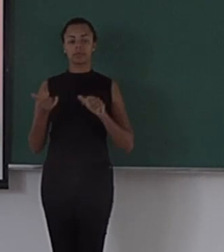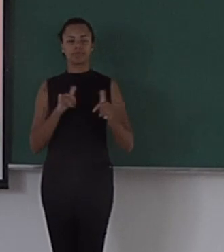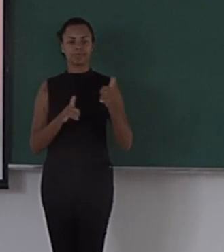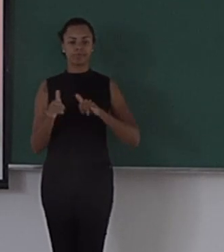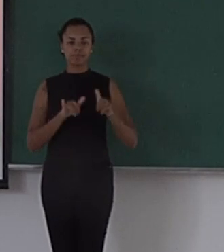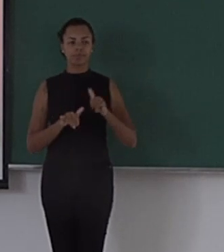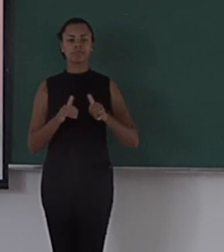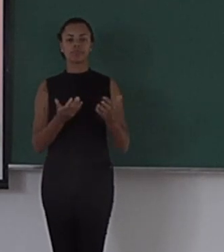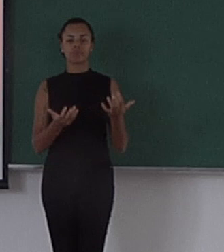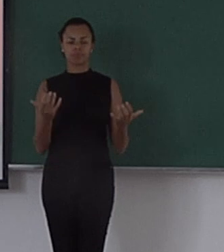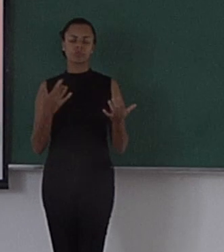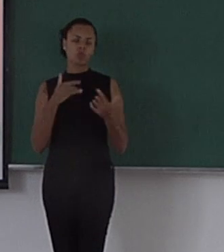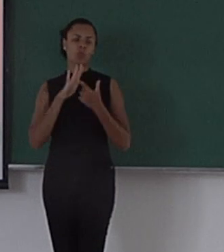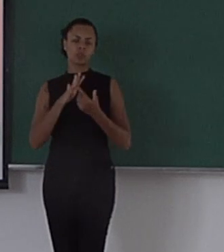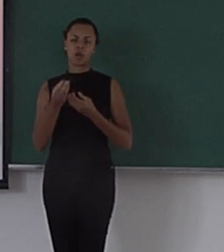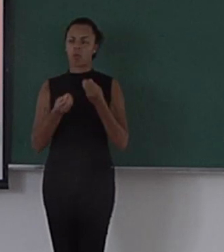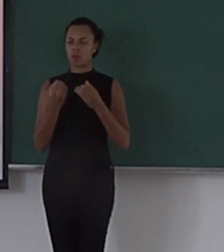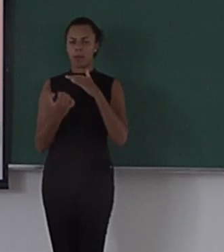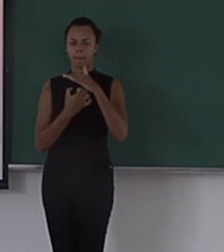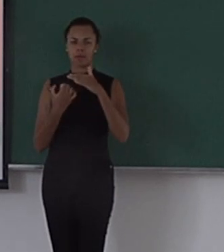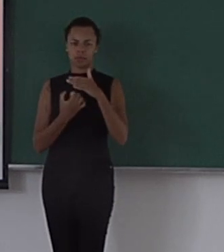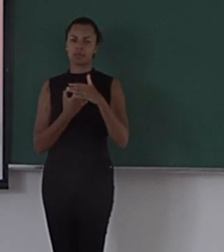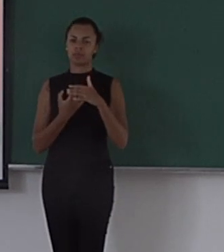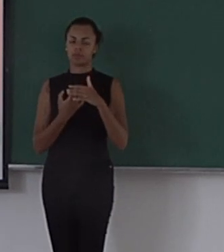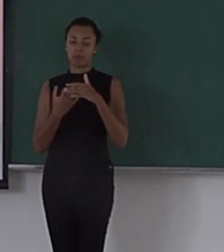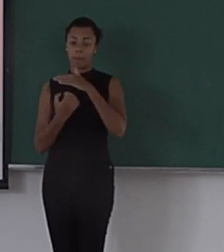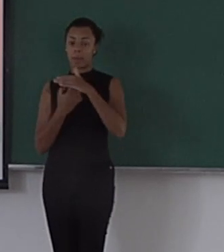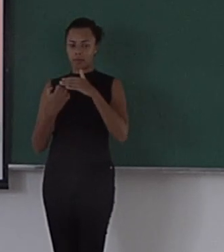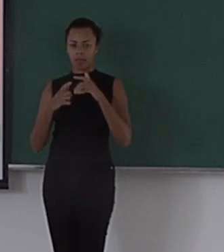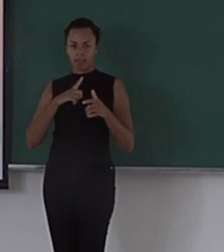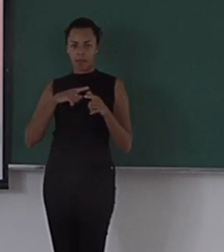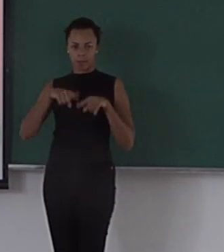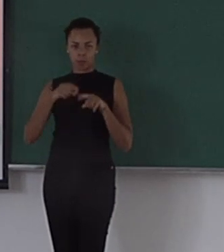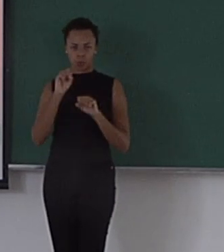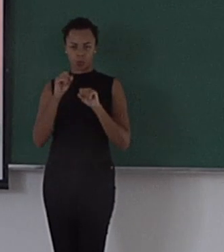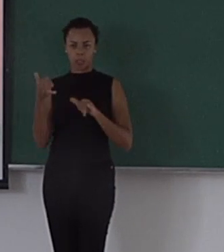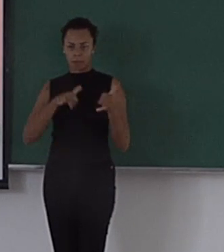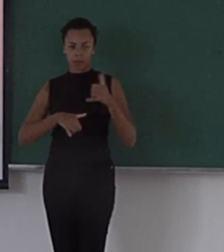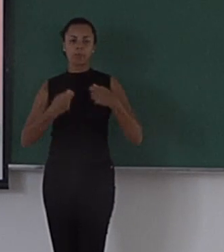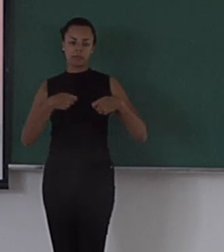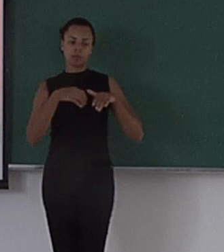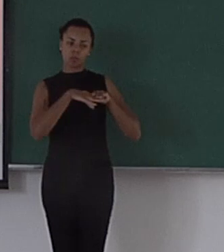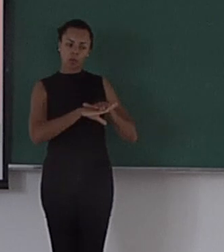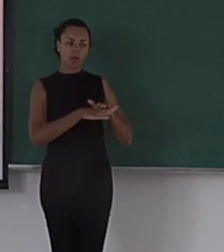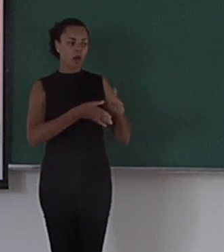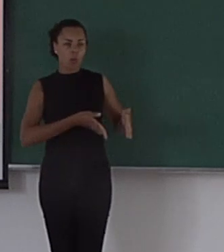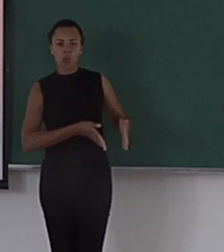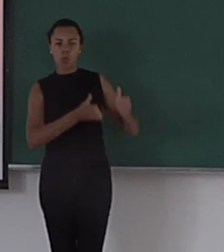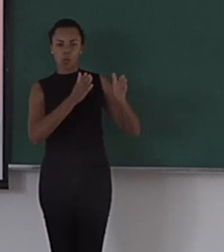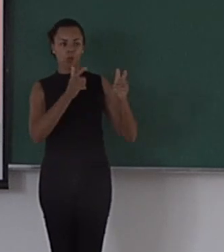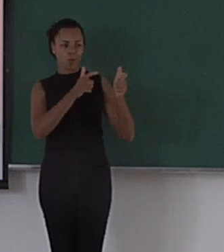gente neutralizar isso. Nas empresas que lidam com esses produtos químicos, ele já tem lá nos compartimentos, nos